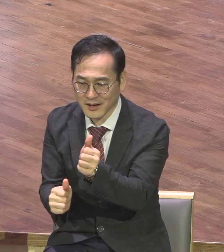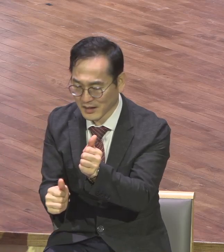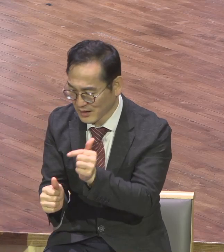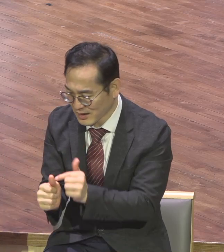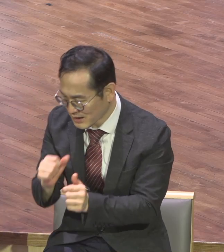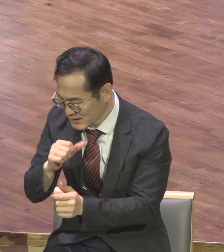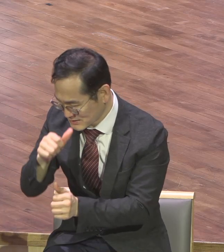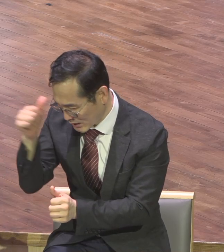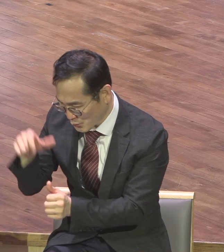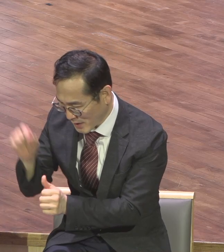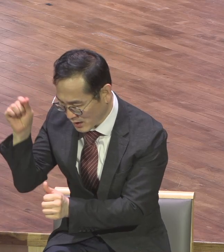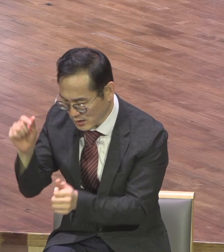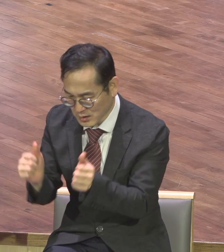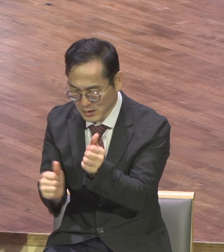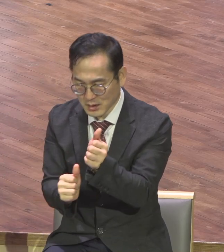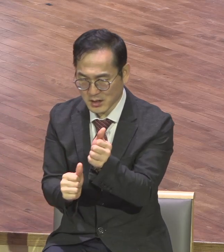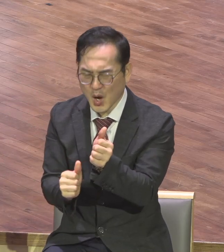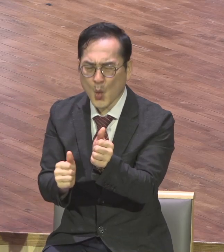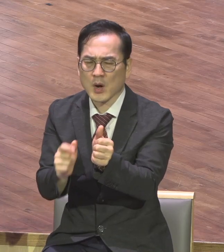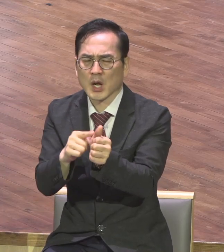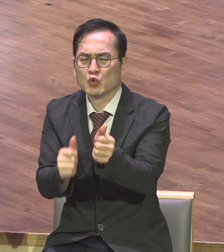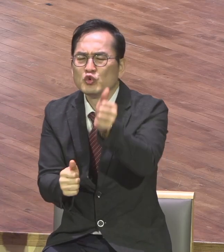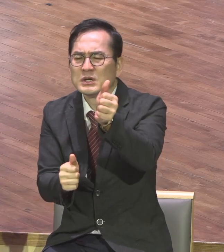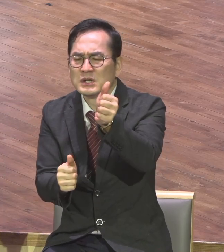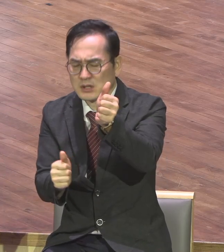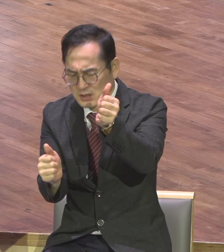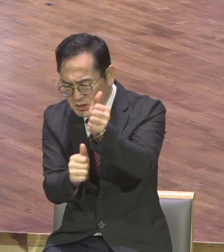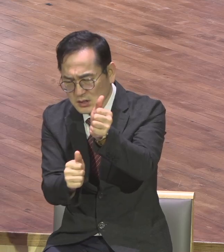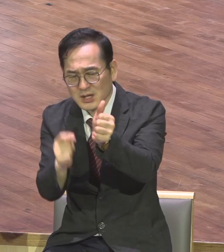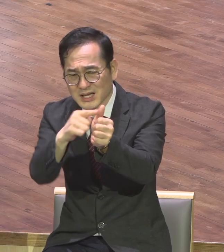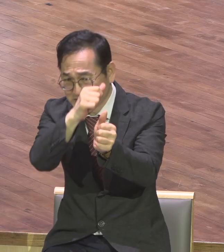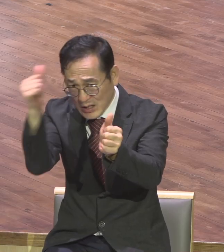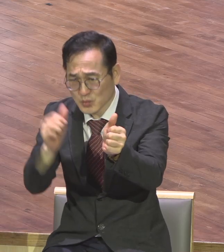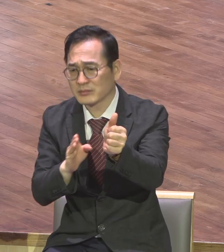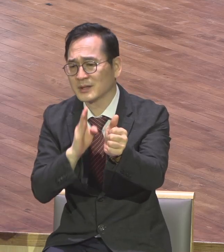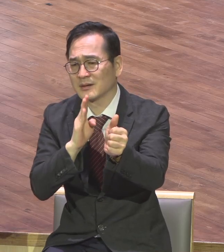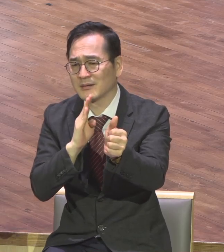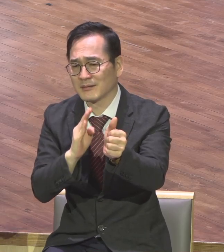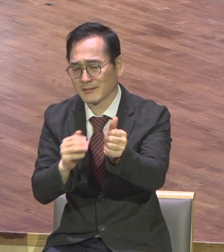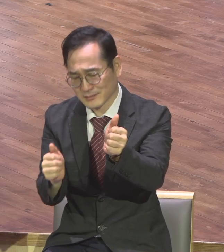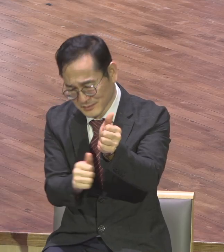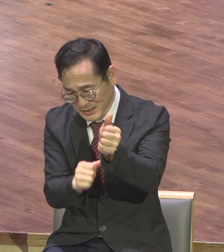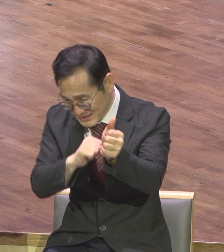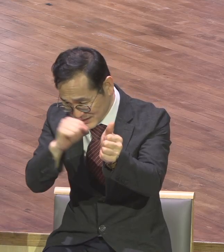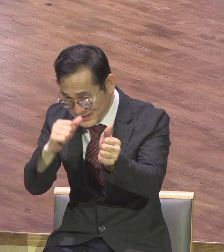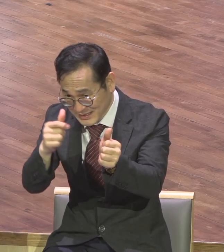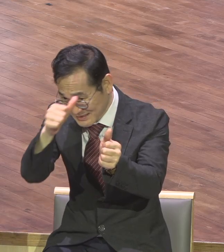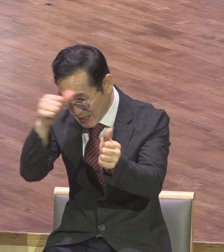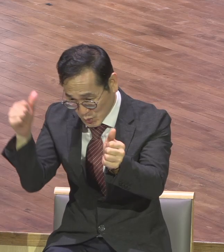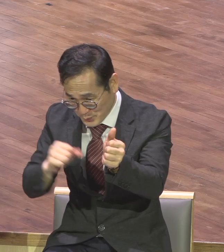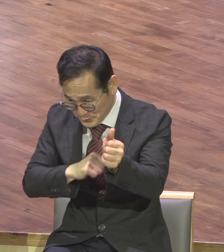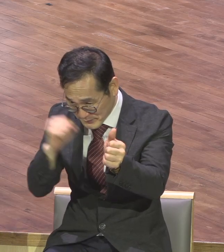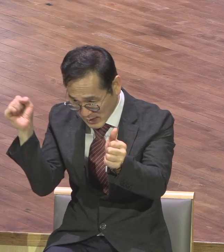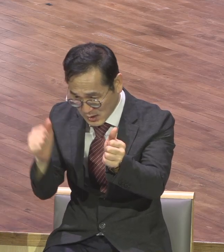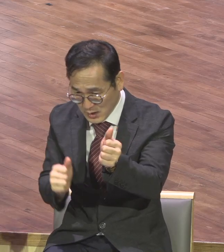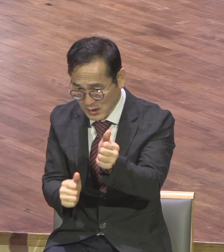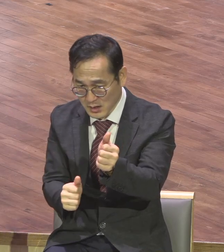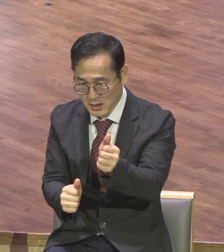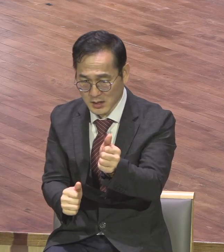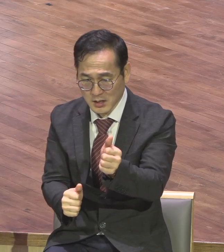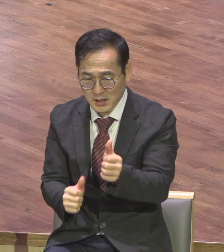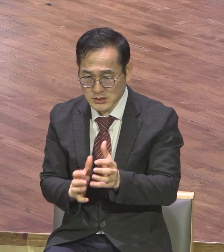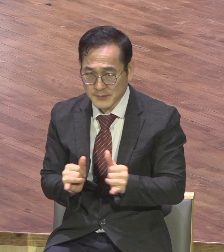자, 철저한 신분사회였던 당시 문화 속에서 교인들 투표 결과에